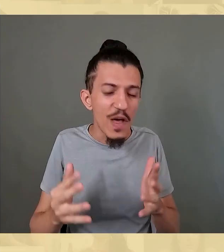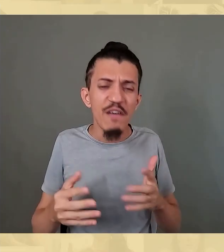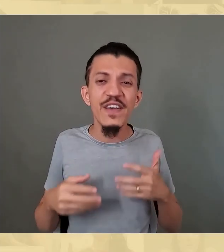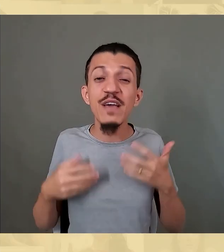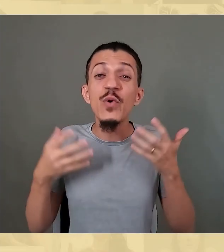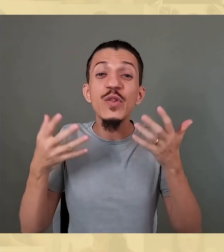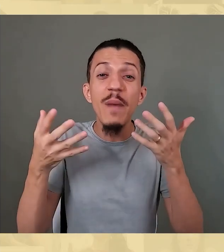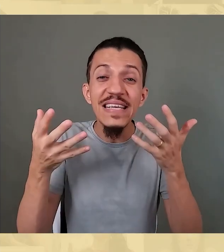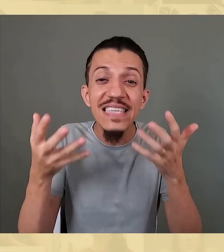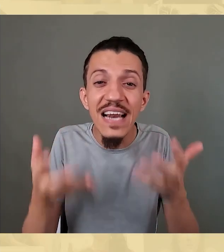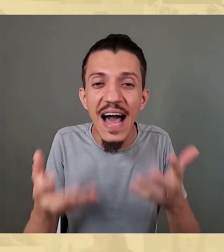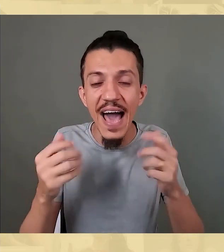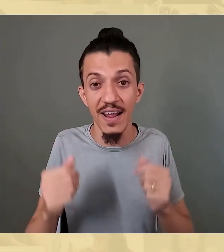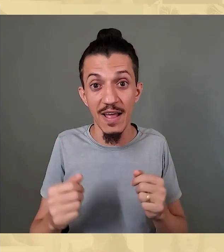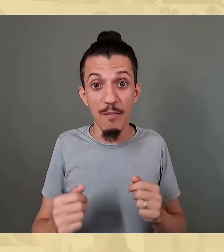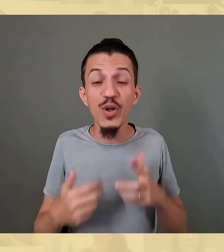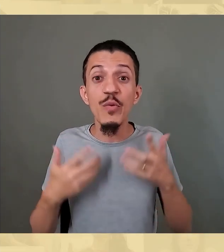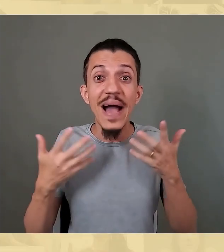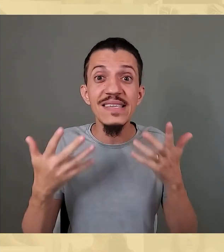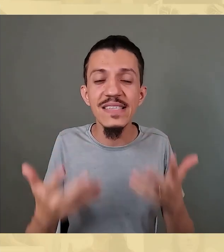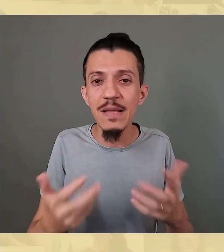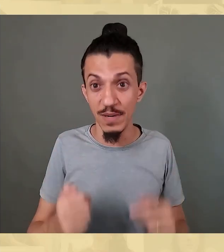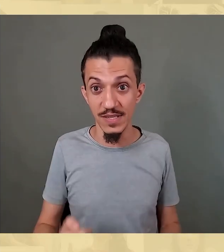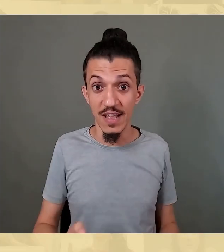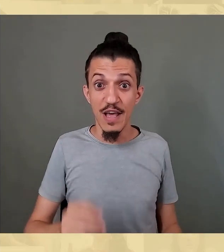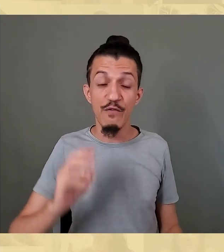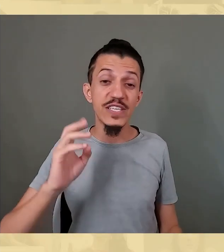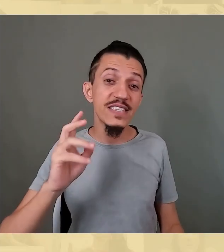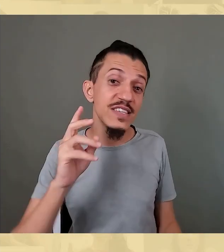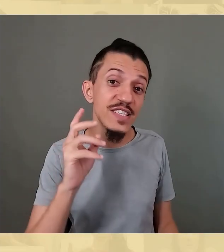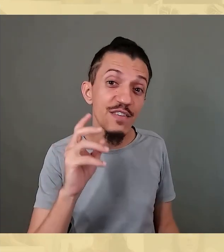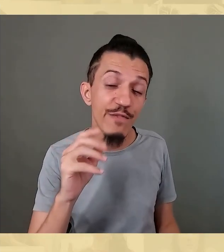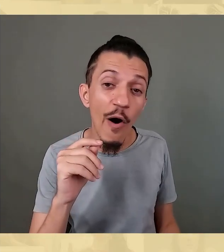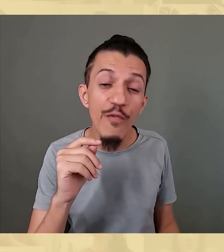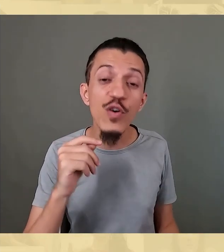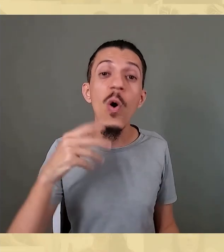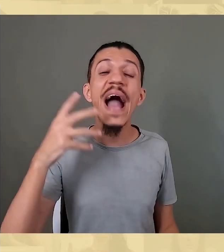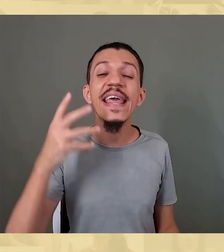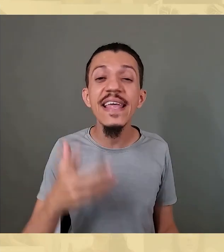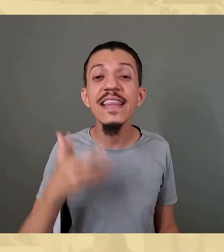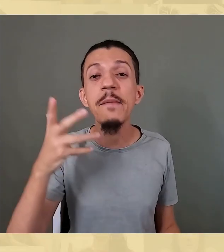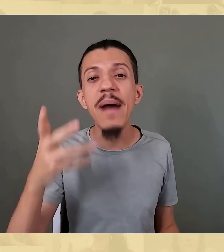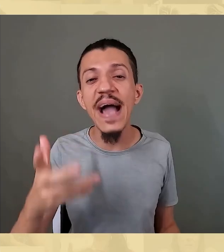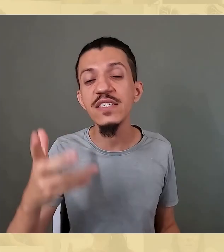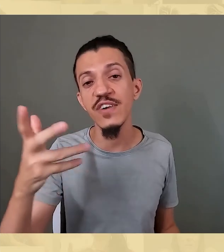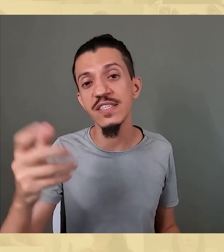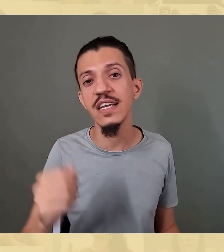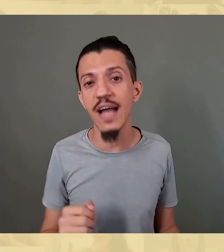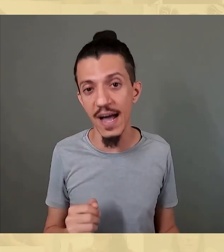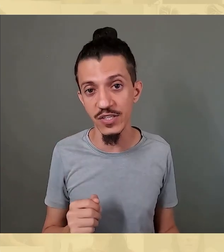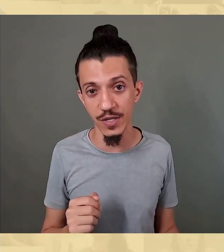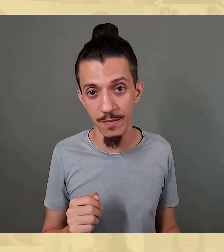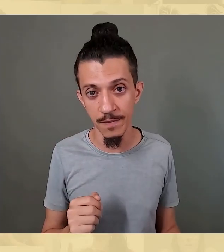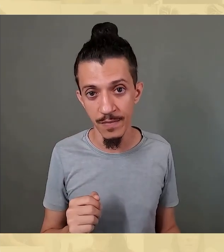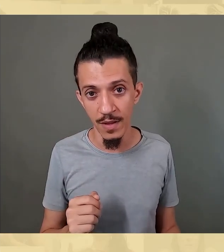comunicação fique muito mais clara, muito mais simples. Você se desenvolve com ainda mais